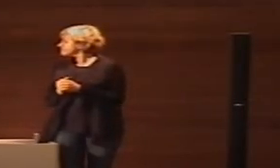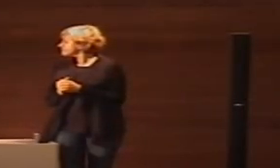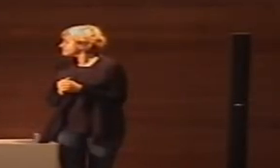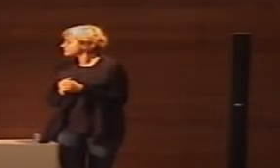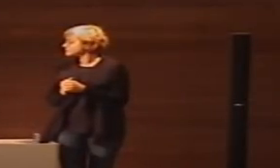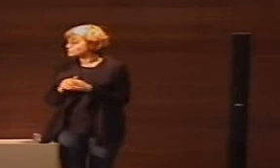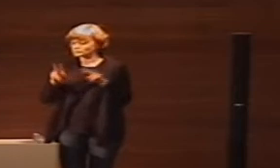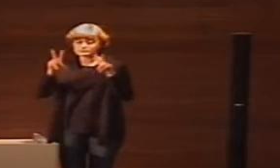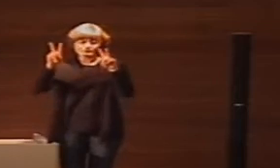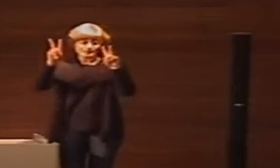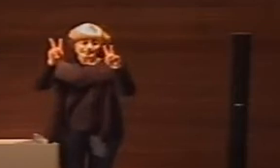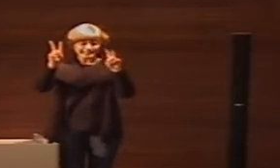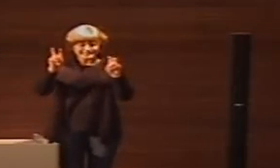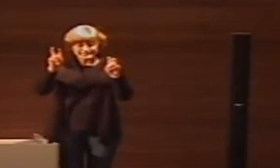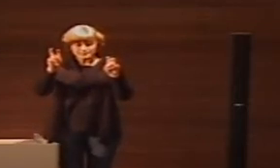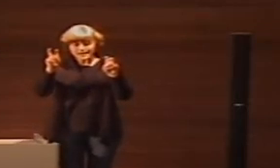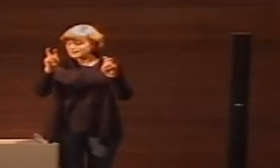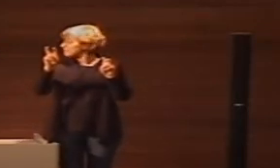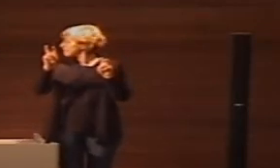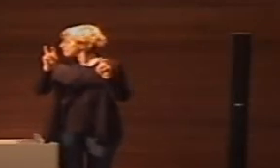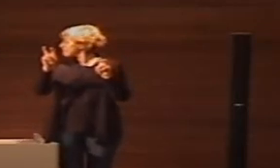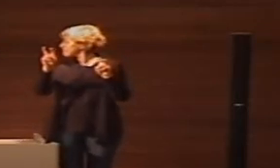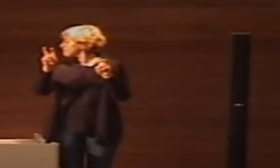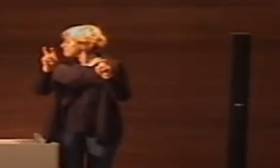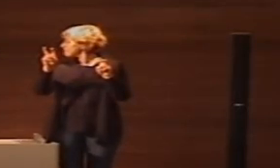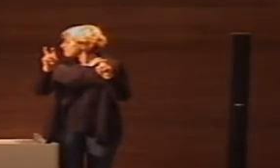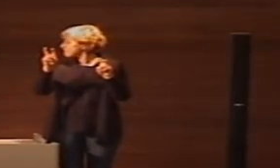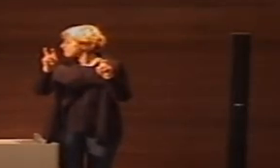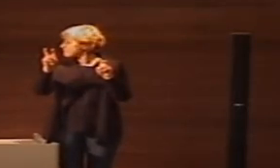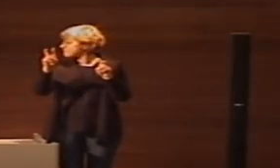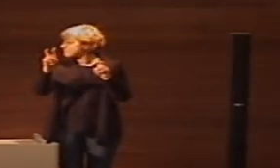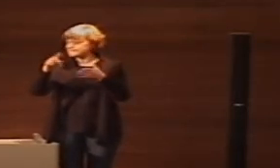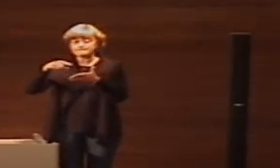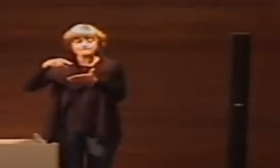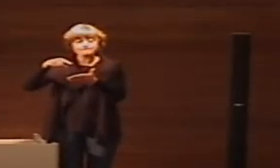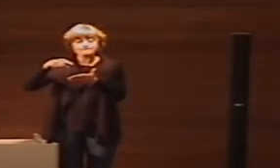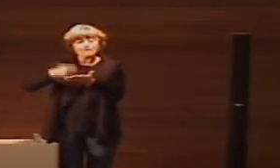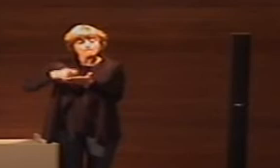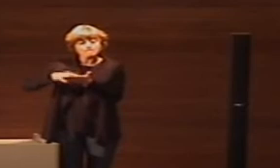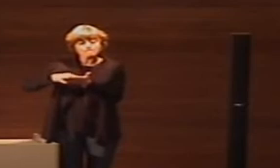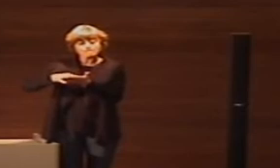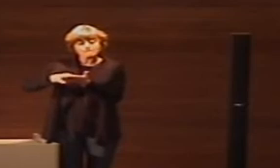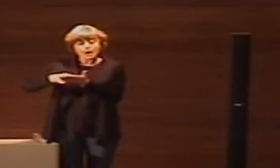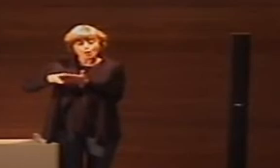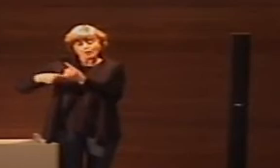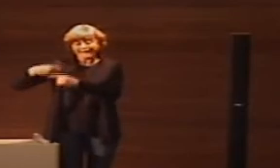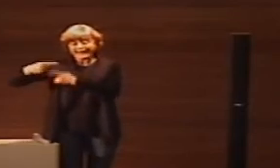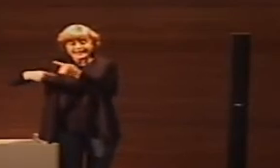La idea de pago por generación, creo que donde va ahora mismo, de pago por generación en el Estado español, solamente